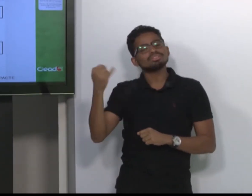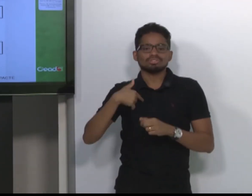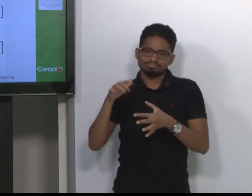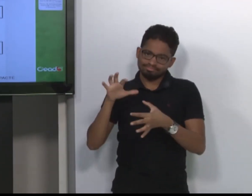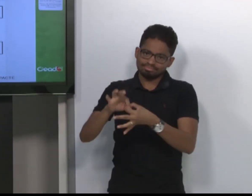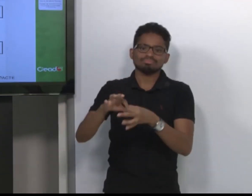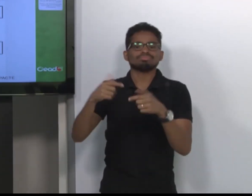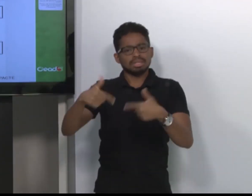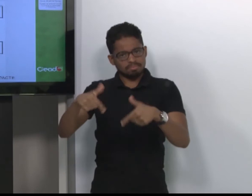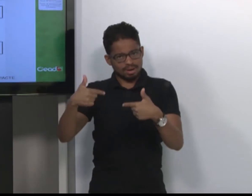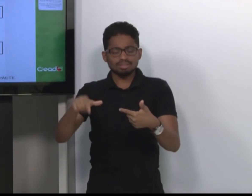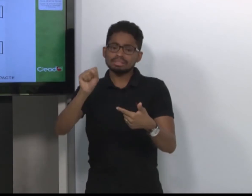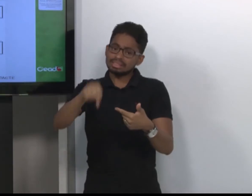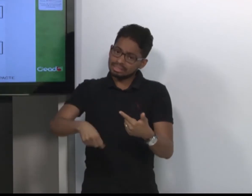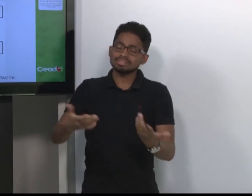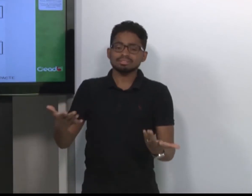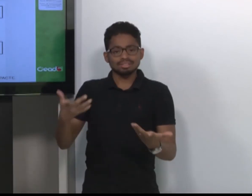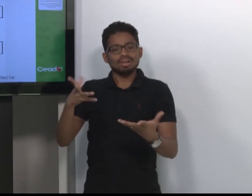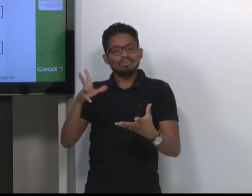fazer atividade. Isso está vinculado ao trabalho.